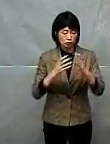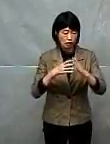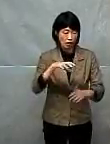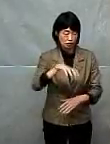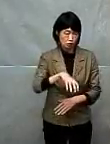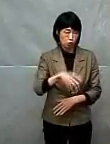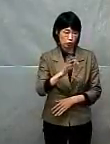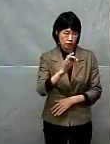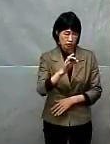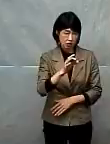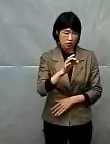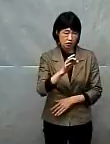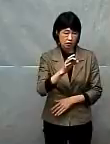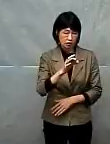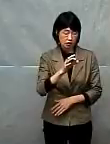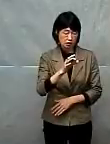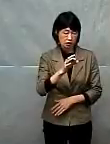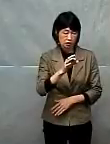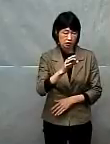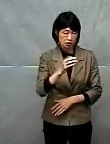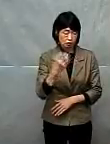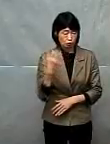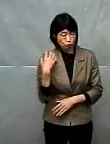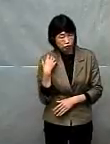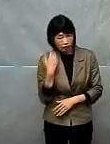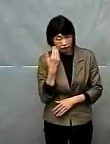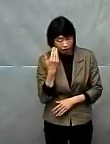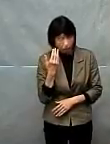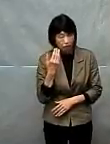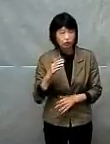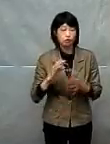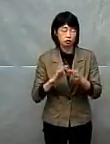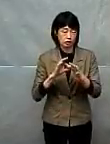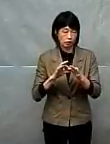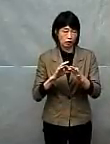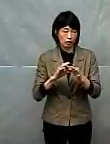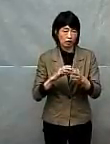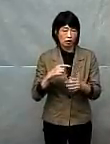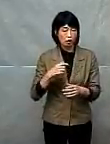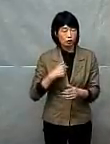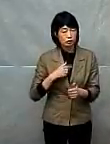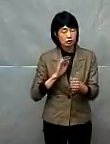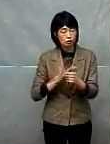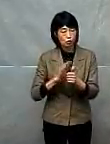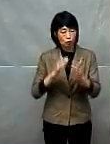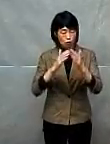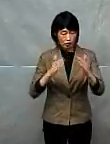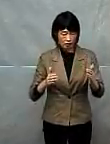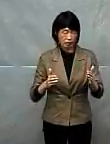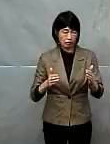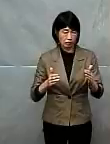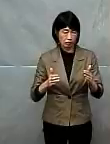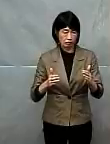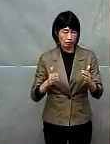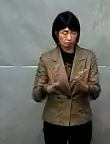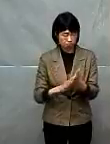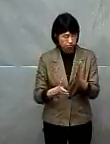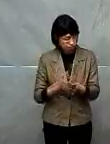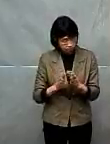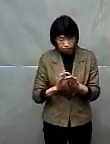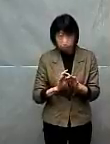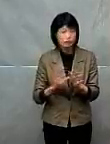費の経費の負担につきましては、私の後援会には一切ありませんでした